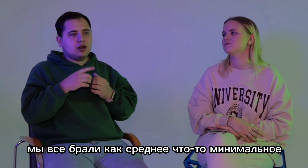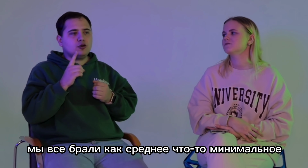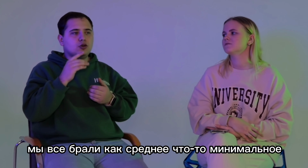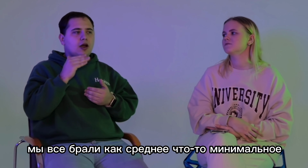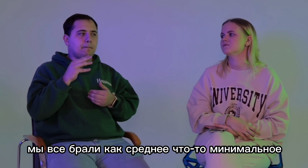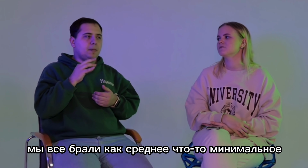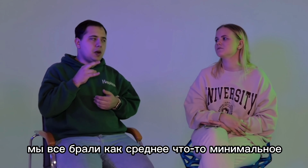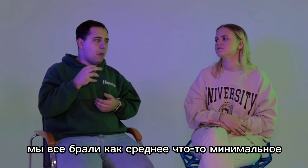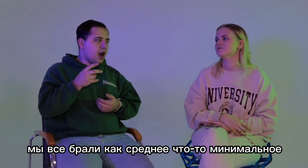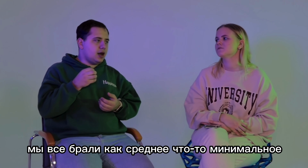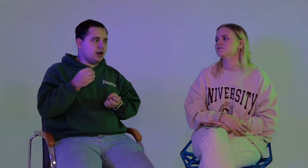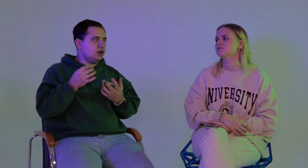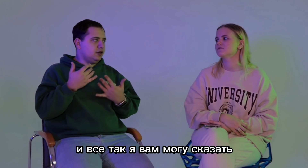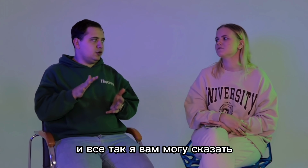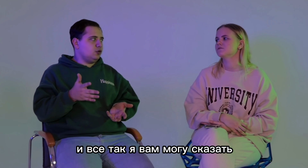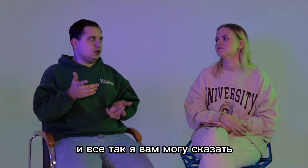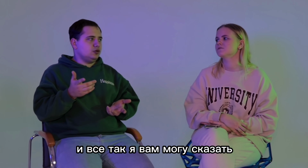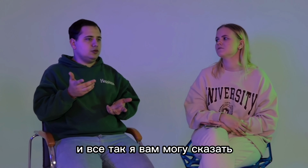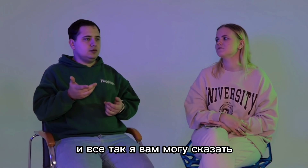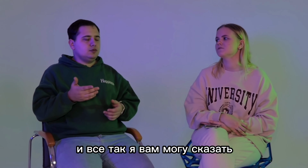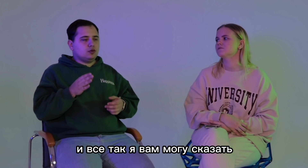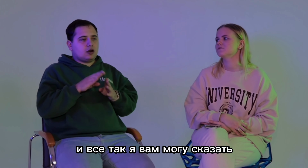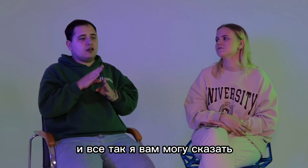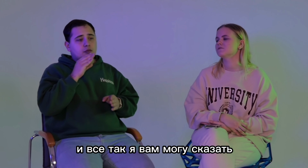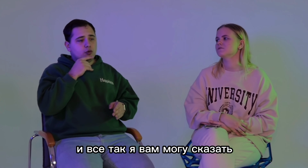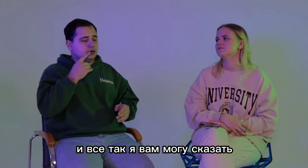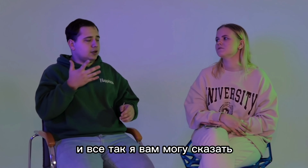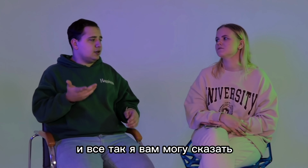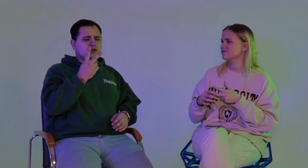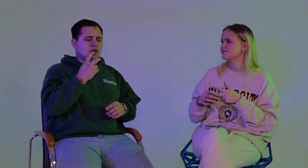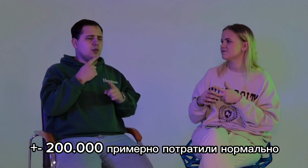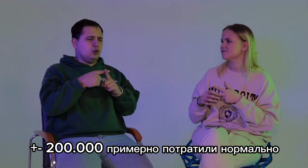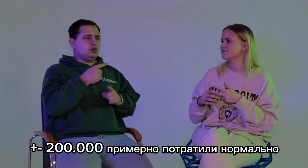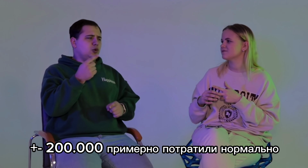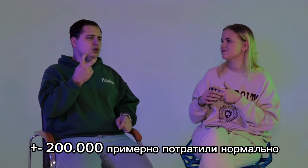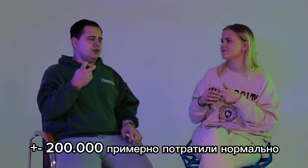среднее, что-то минимальное и все. Вот так я могу сказать.